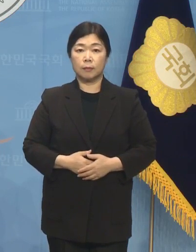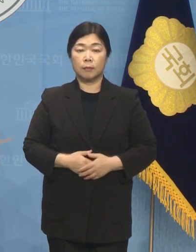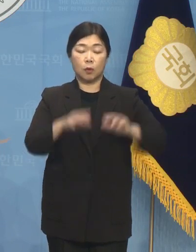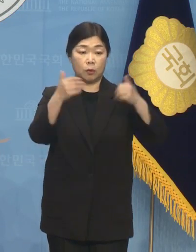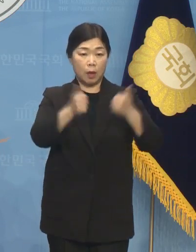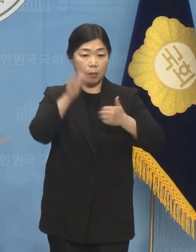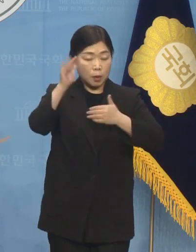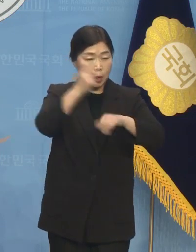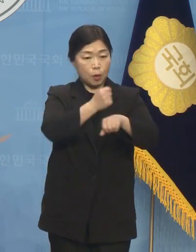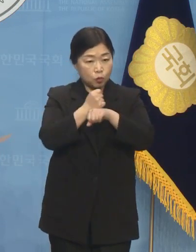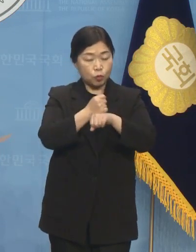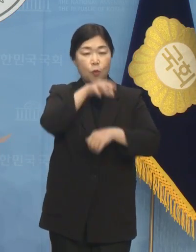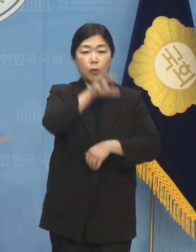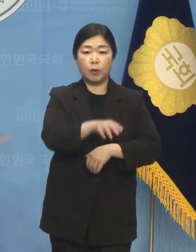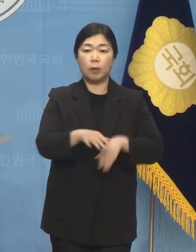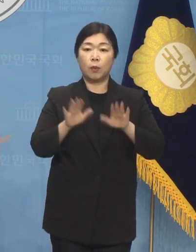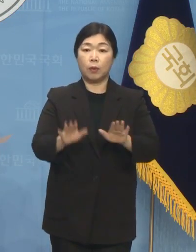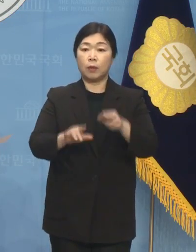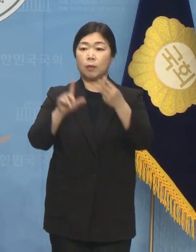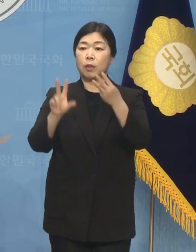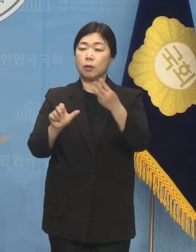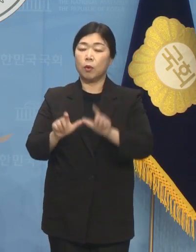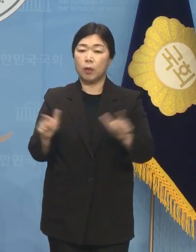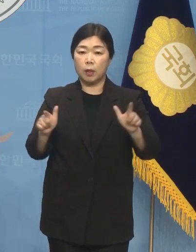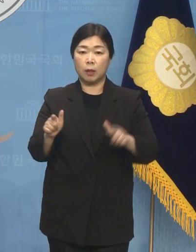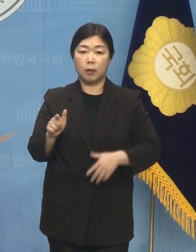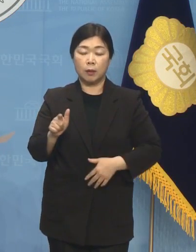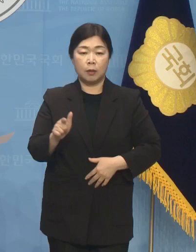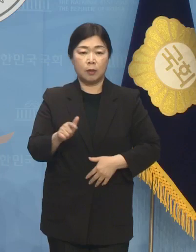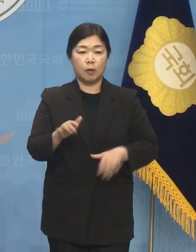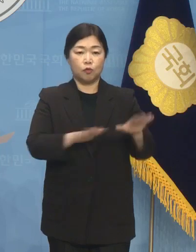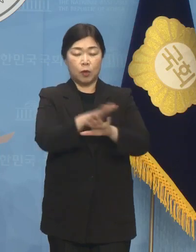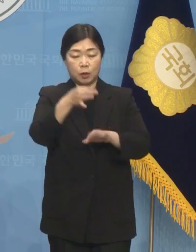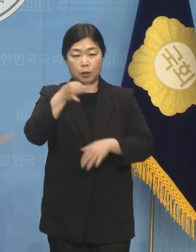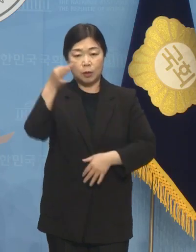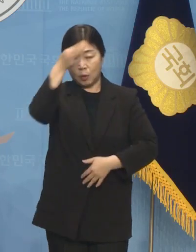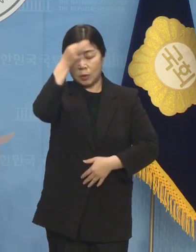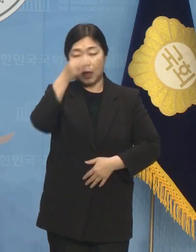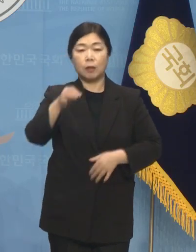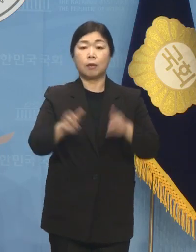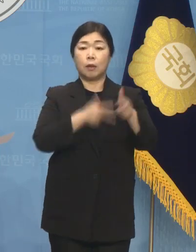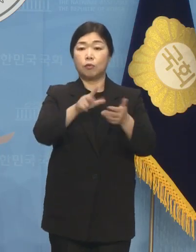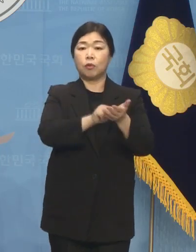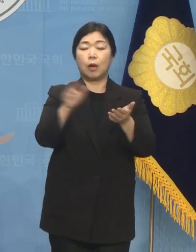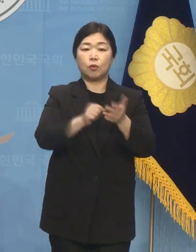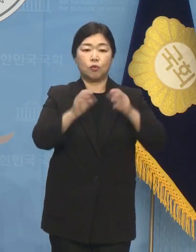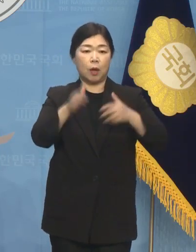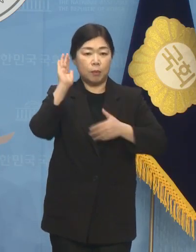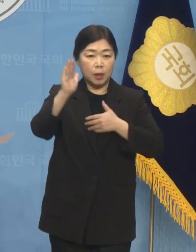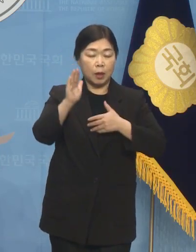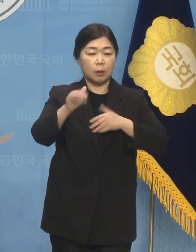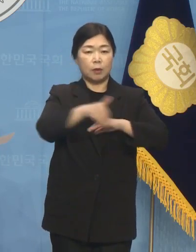국회 미래연구원은 오늘 25일 배터리 순환경제기술산업을 주제로 국가 미래전략